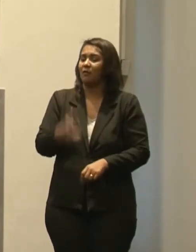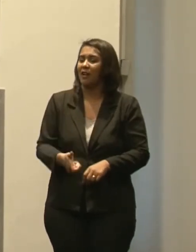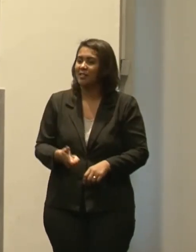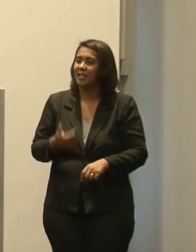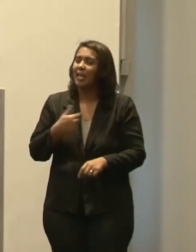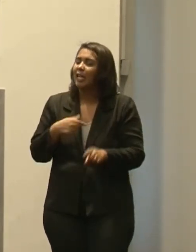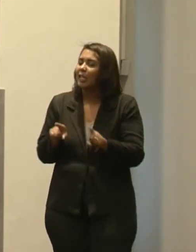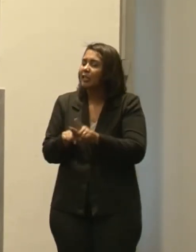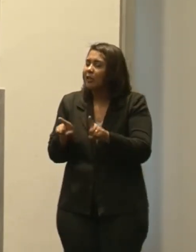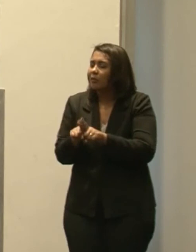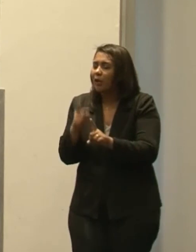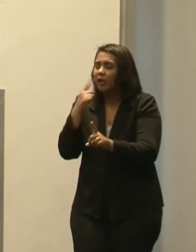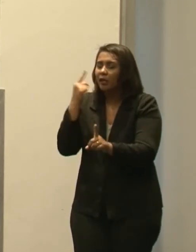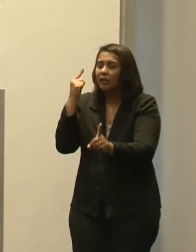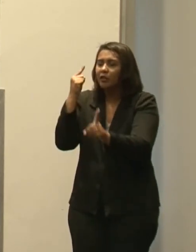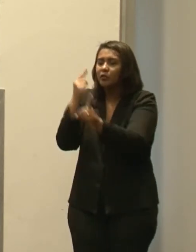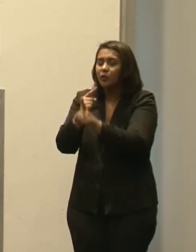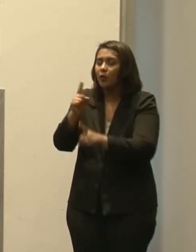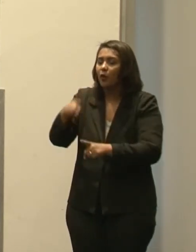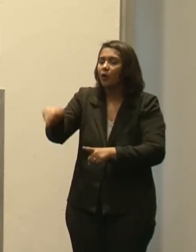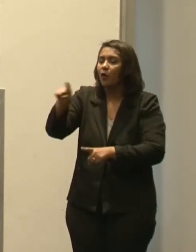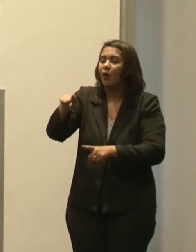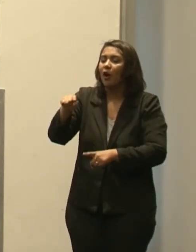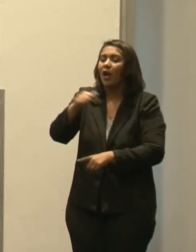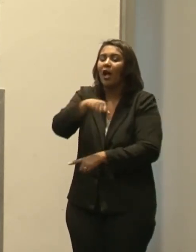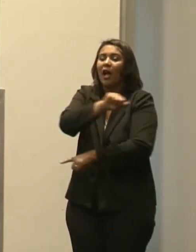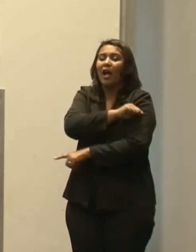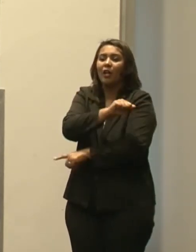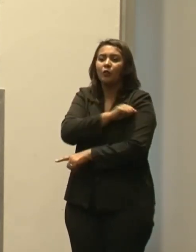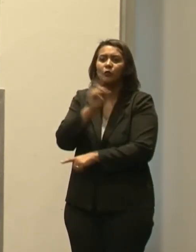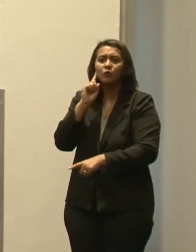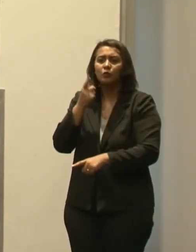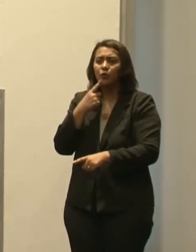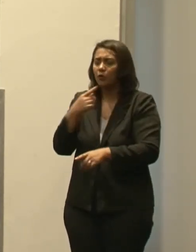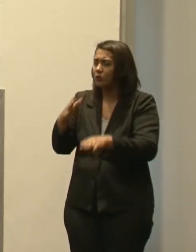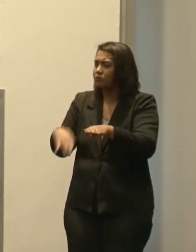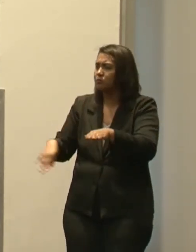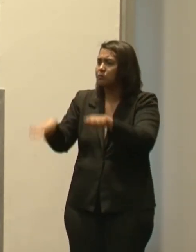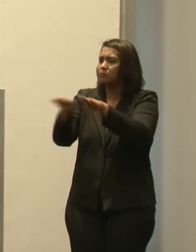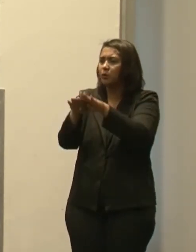ele identificou também que os alunos surdos, eles apresentaram o mesmo desempenho dos outros alunos ouvintes.